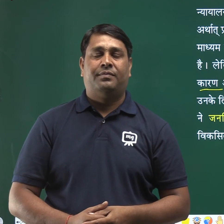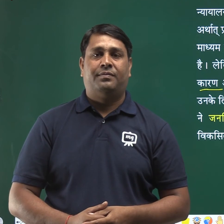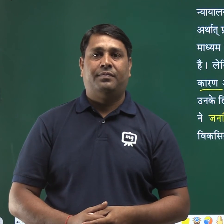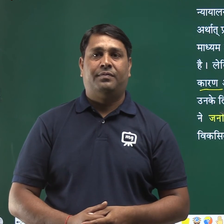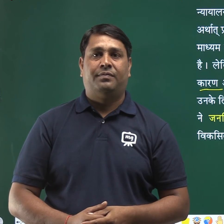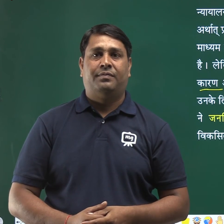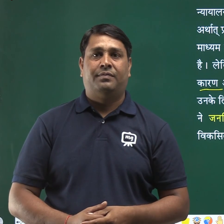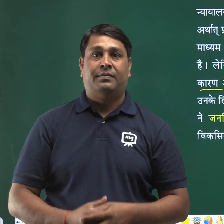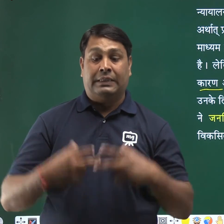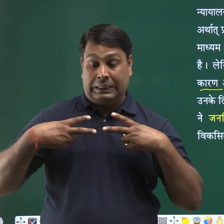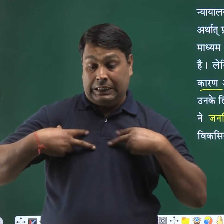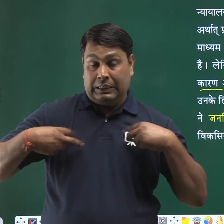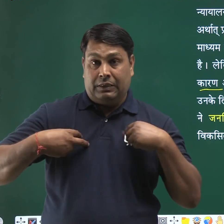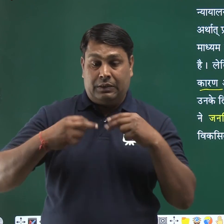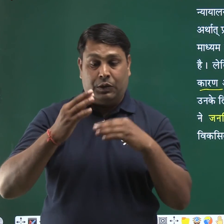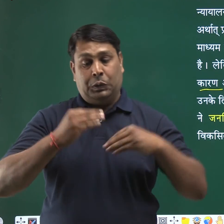सर्वोच्च न्यायालय ने